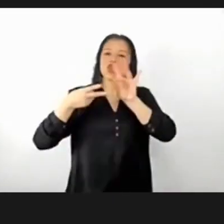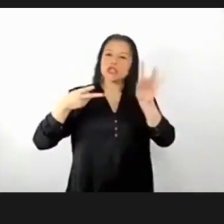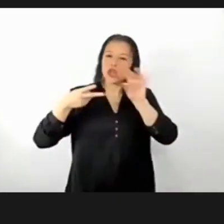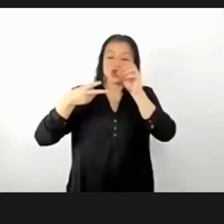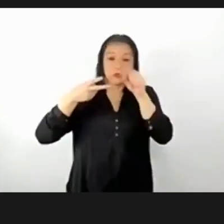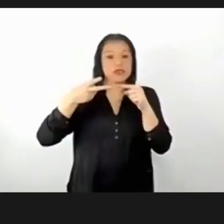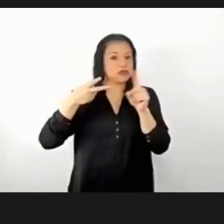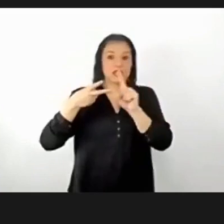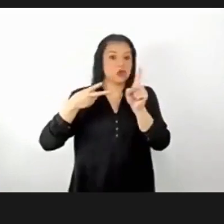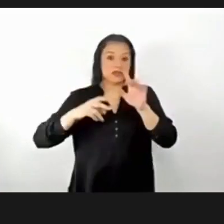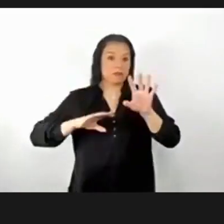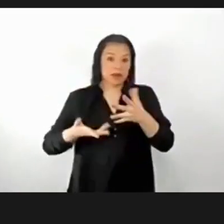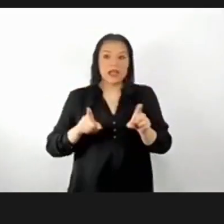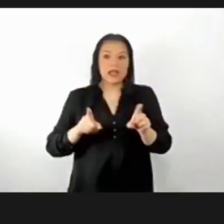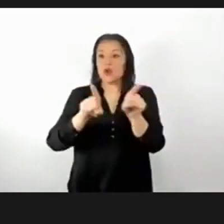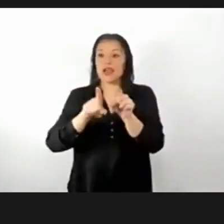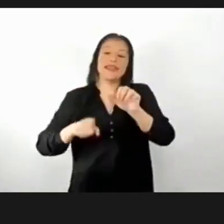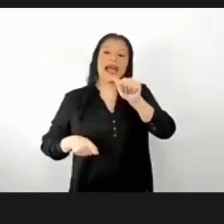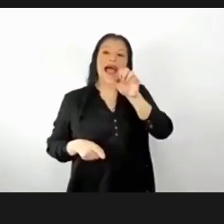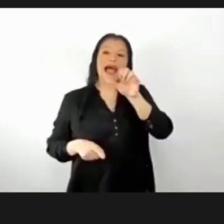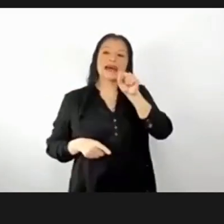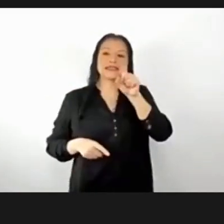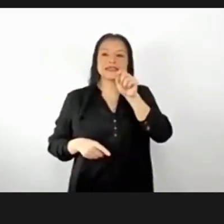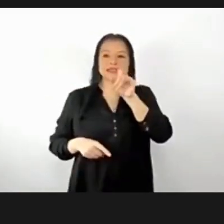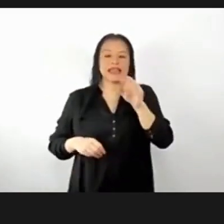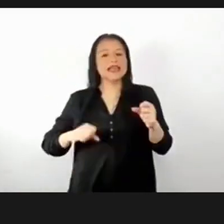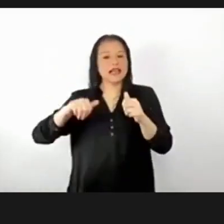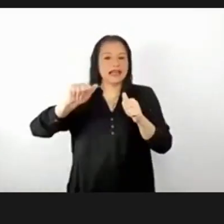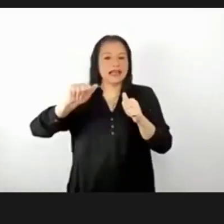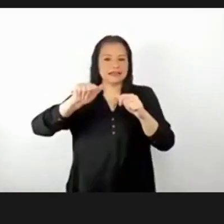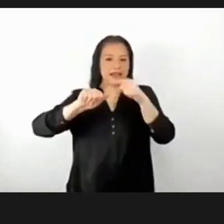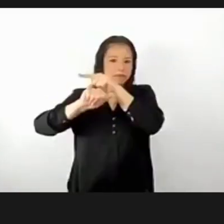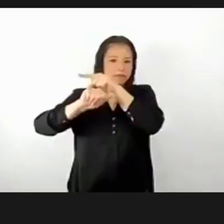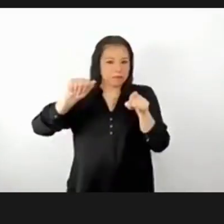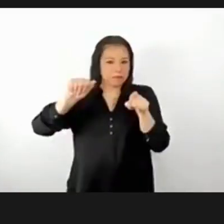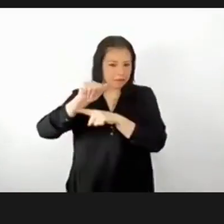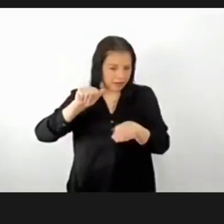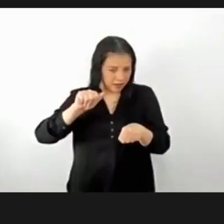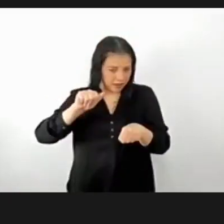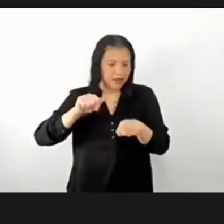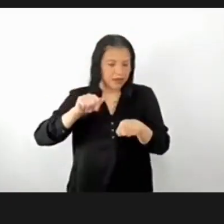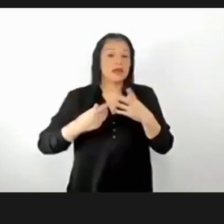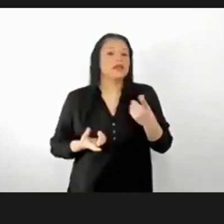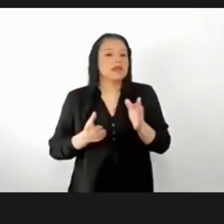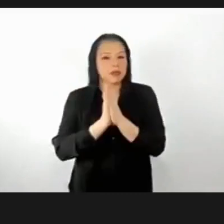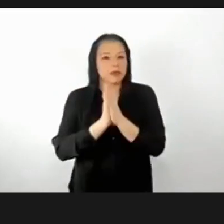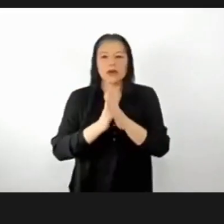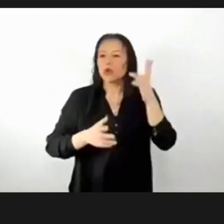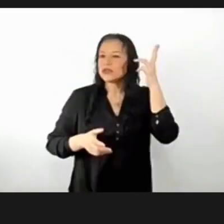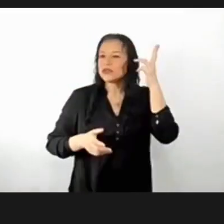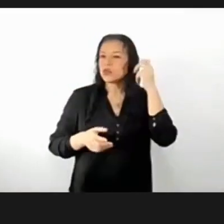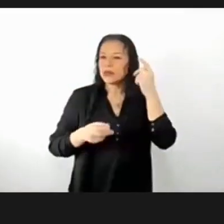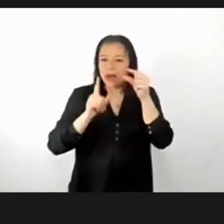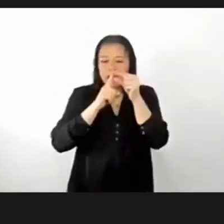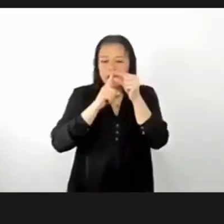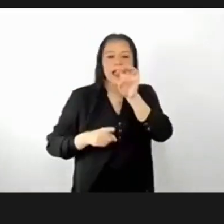88%. Igual la de AstraZeneca. Entonces, por favor, cuando escuchemos de